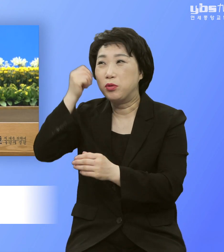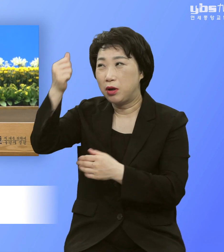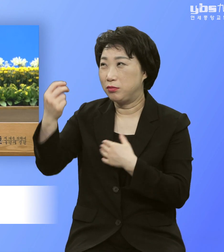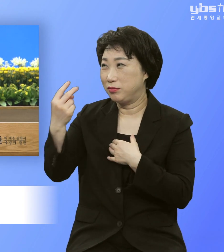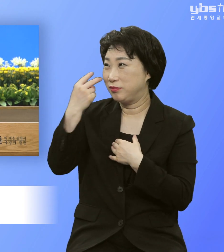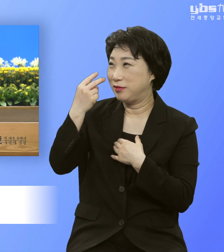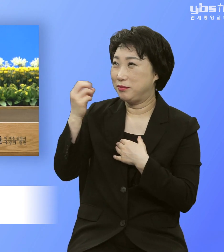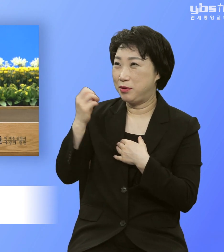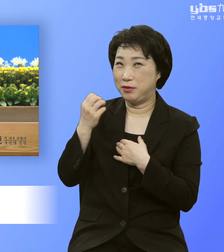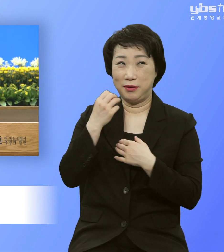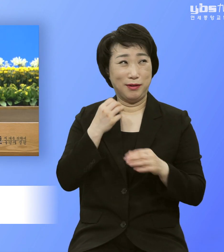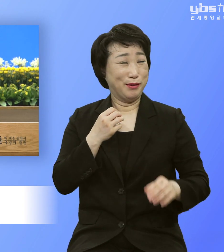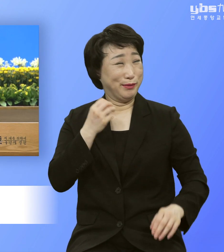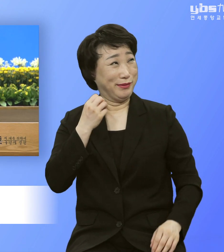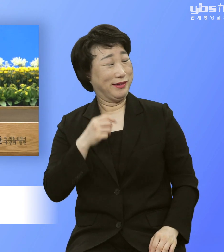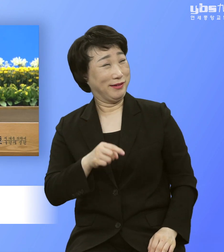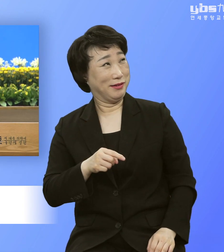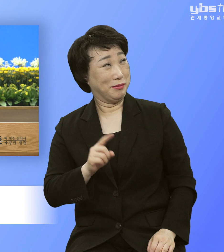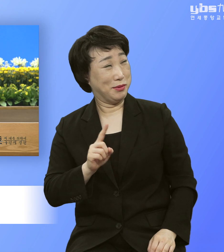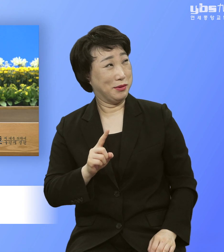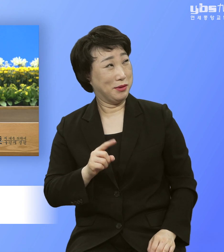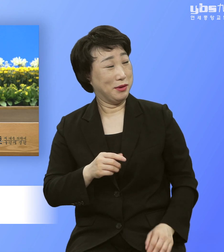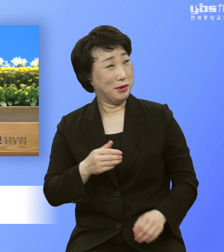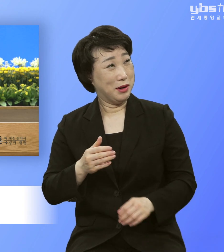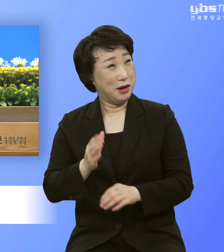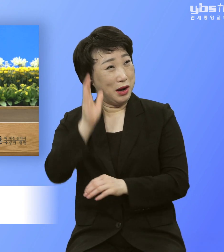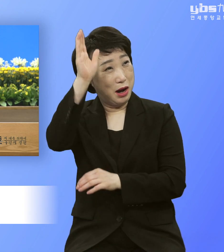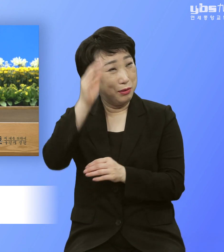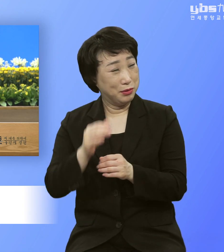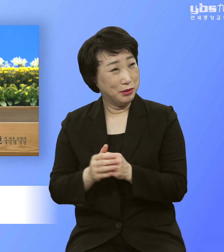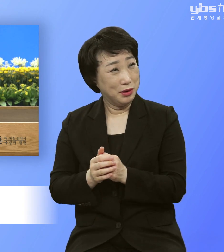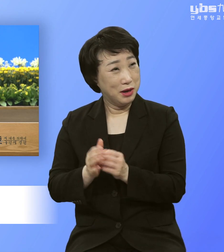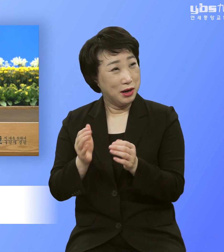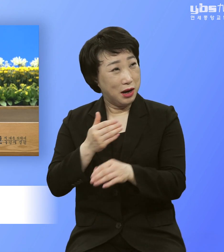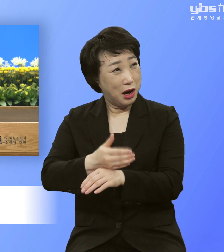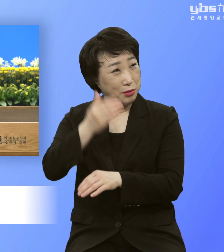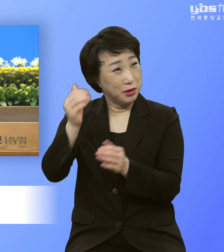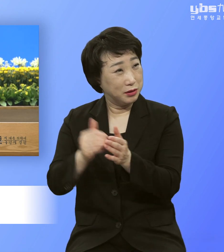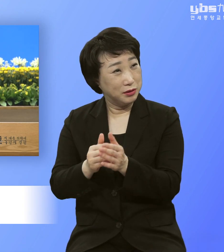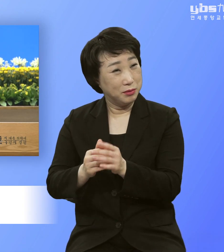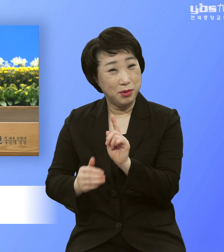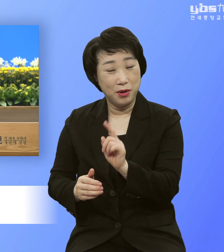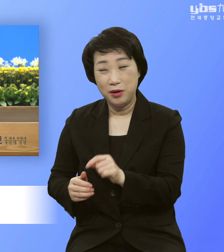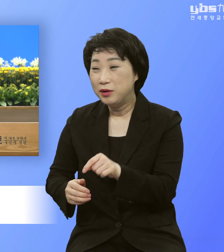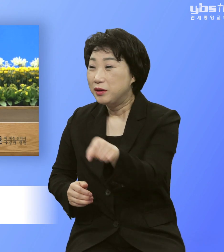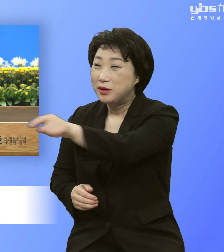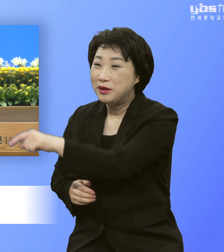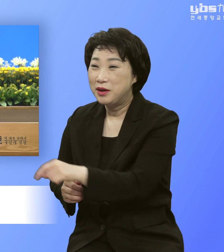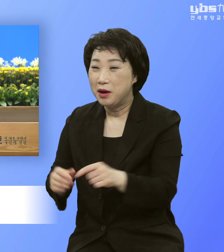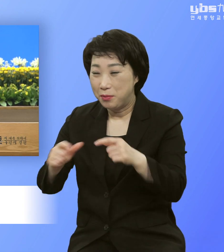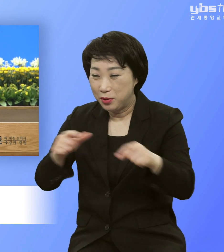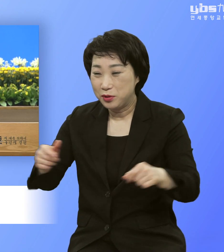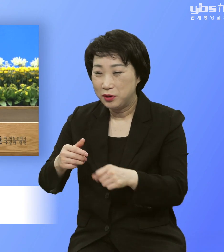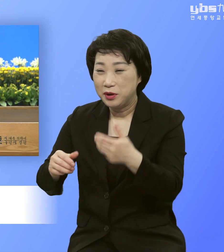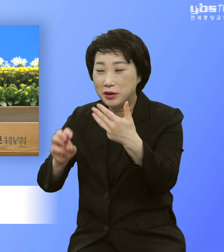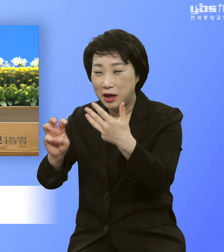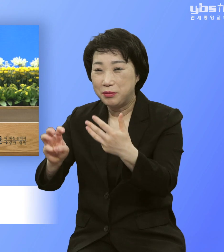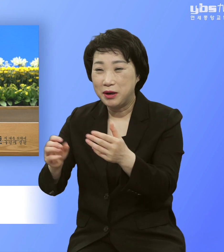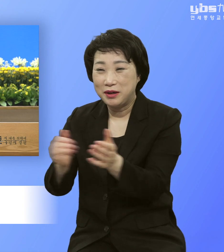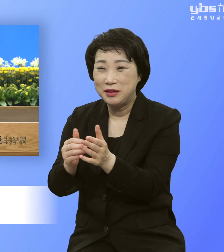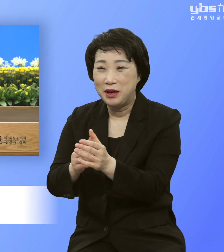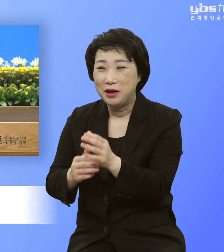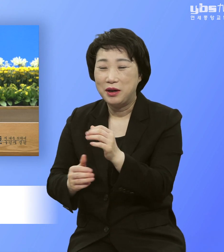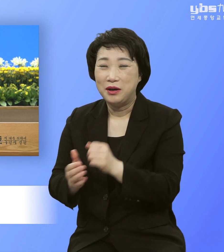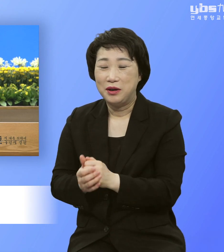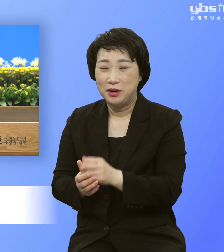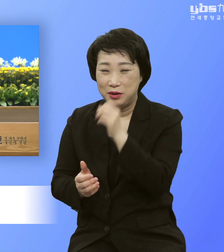아니 무슨 또 9시에 집회를, 이건 9시에 마치는 것은 자기들은 뭐 8시 반에 마치니까 9시도 30분 긴